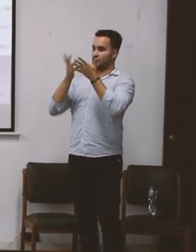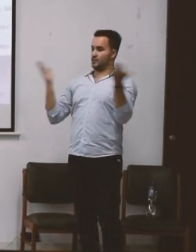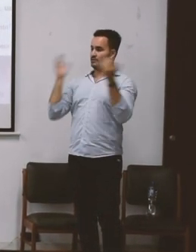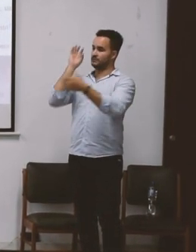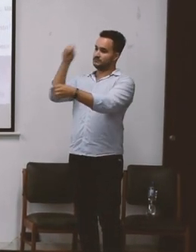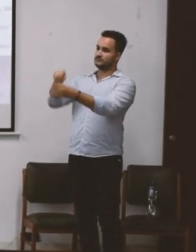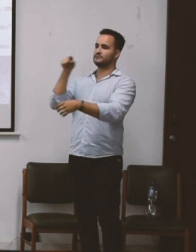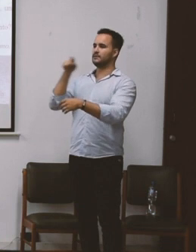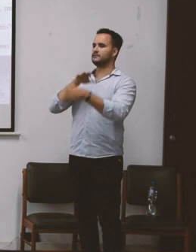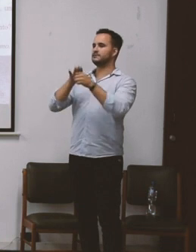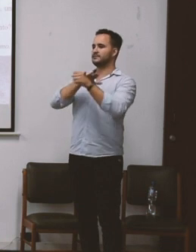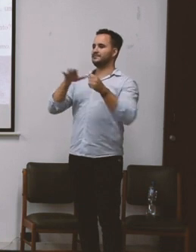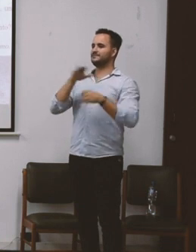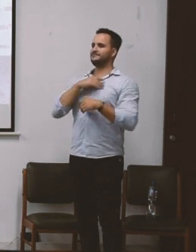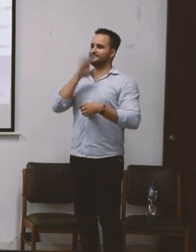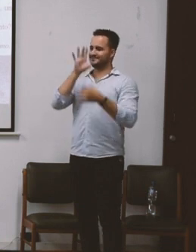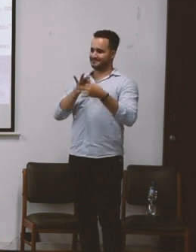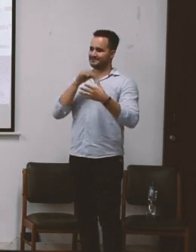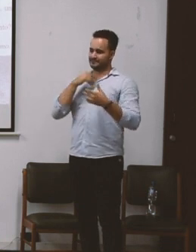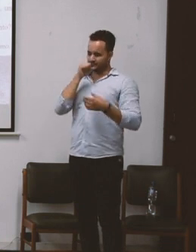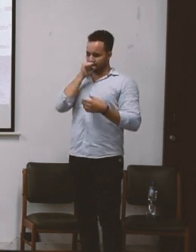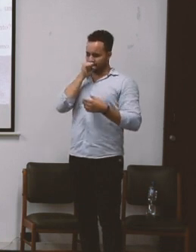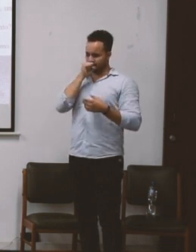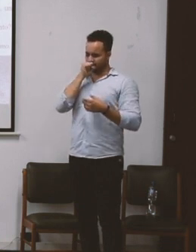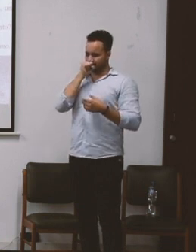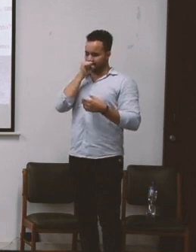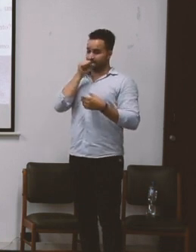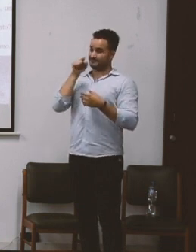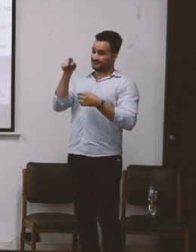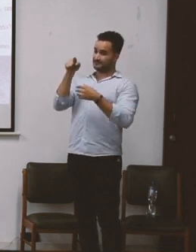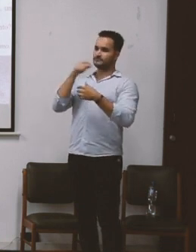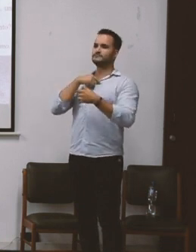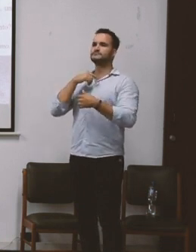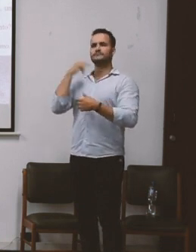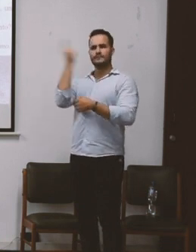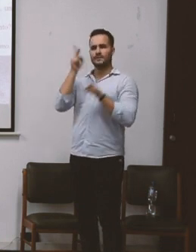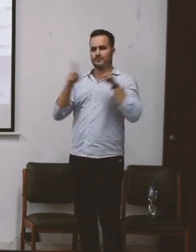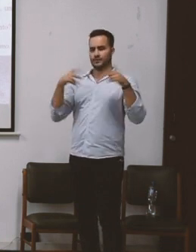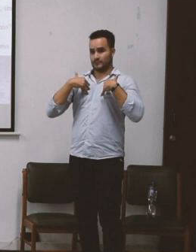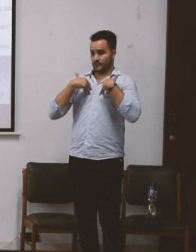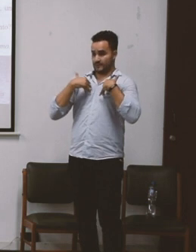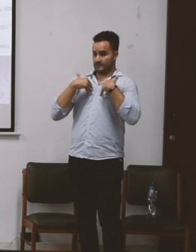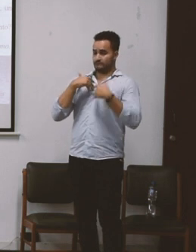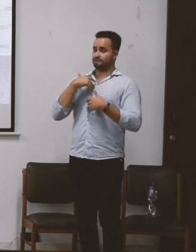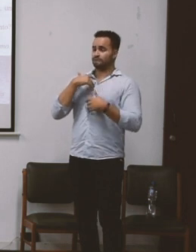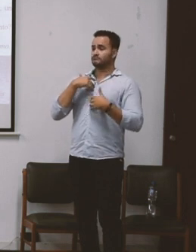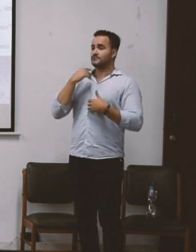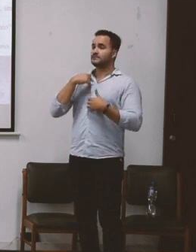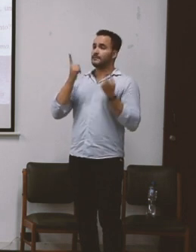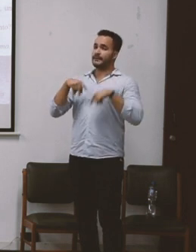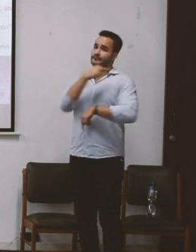dificultades y sufrimientos a superar o vencer. En este sentido, quienes vivimos los padecimientos somos también responsables